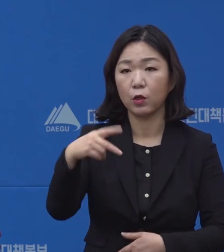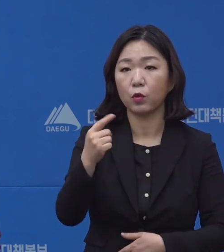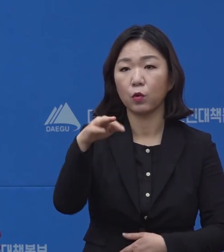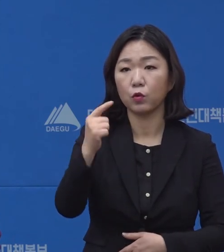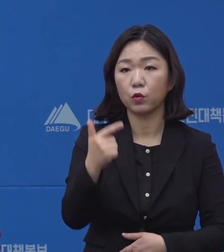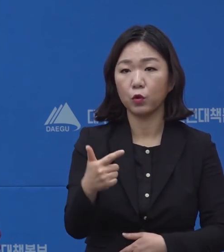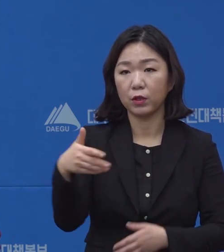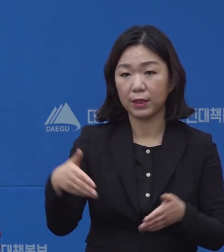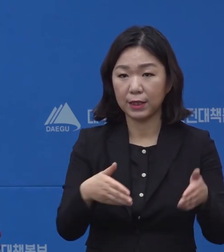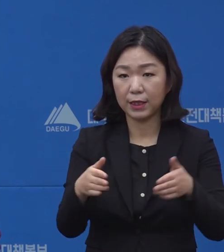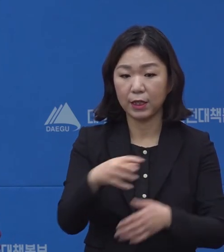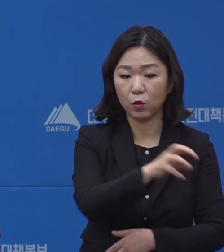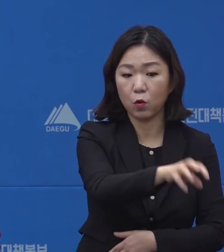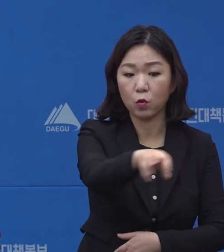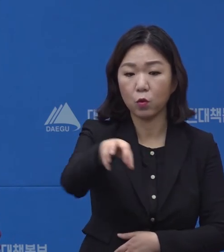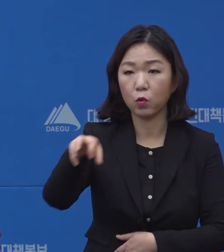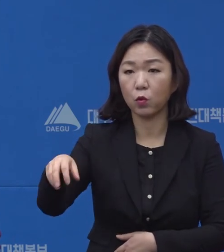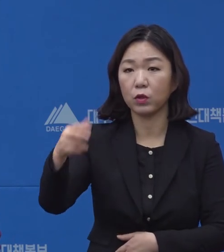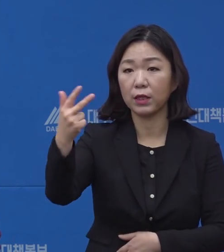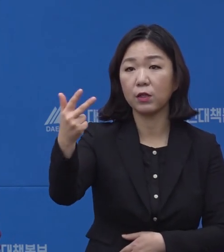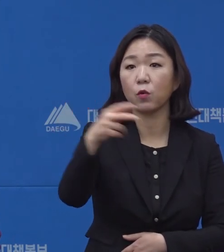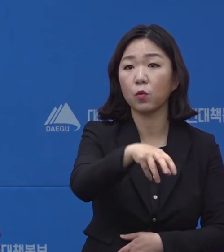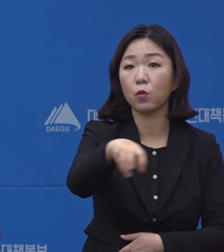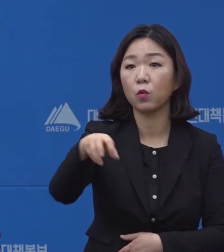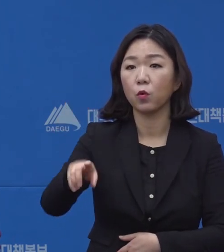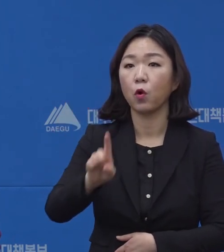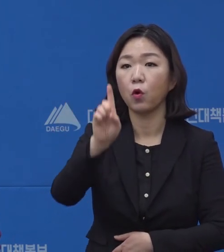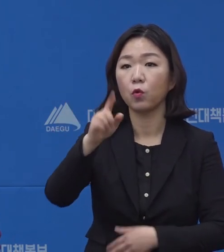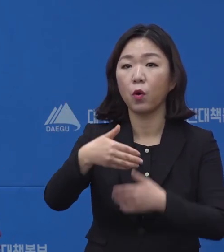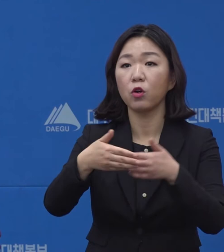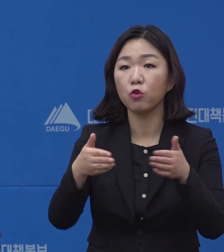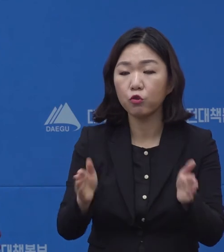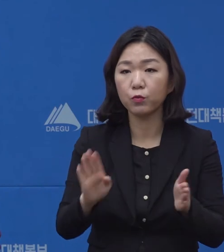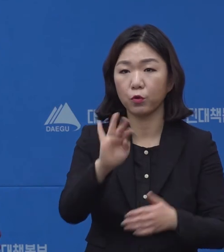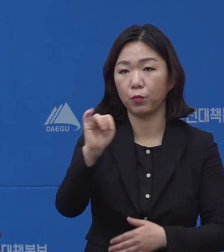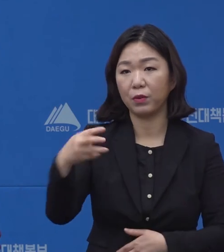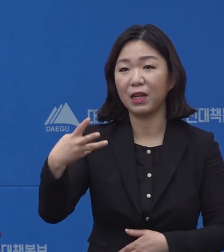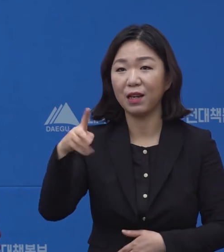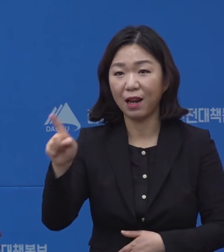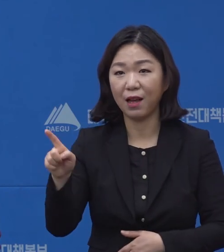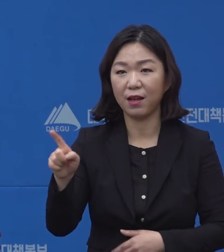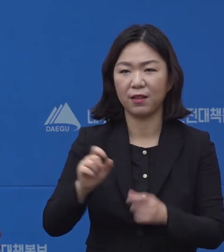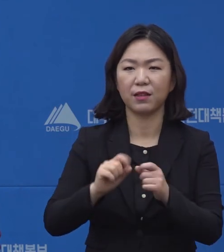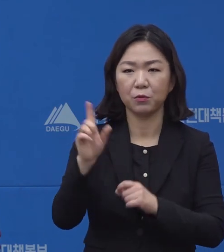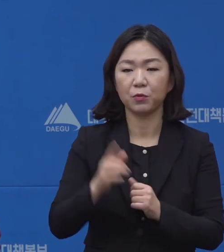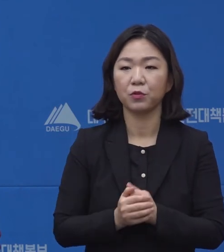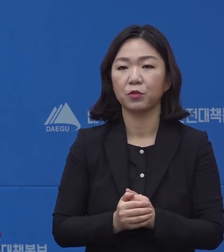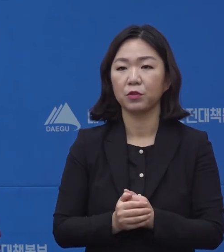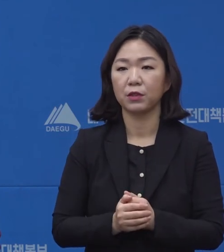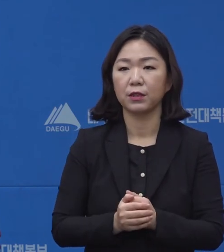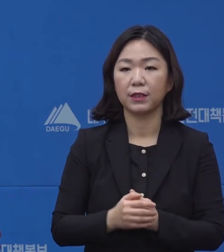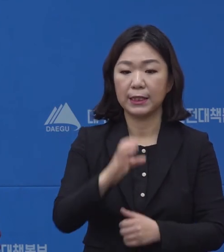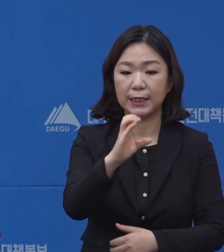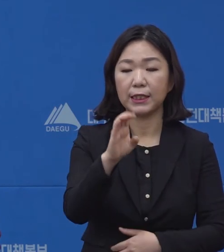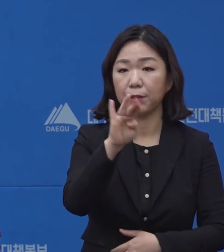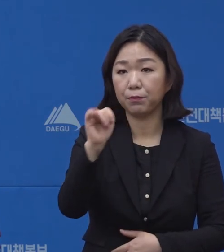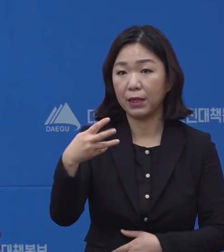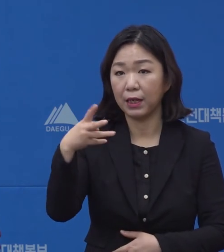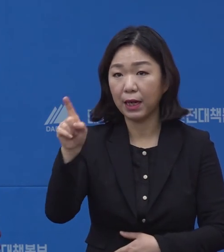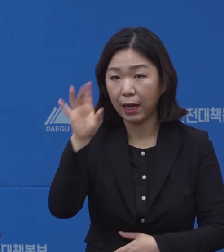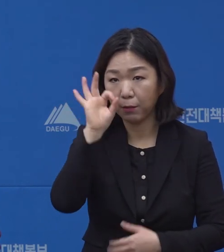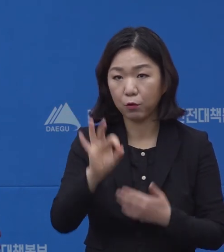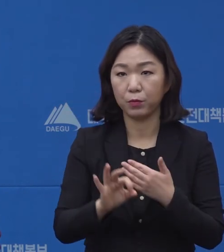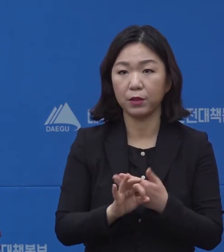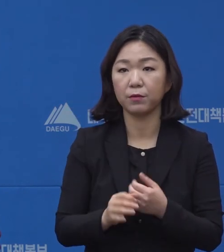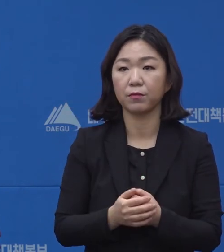도촌길 일대 7곳의 원룸과 빌라로 파악되었습니다. 이곳에 위치한 C빌라는